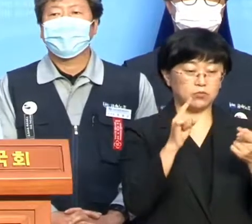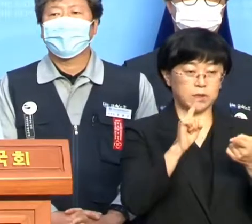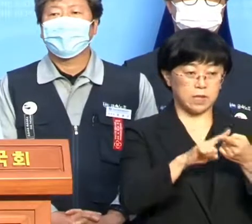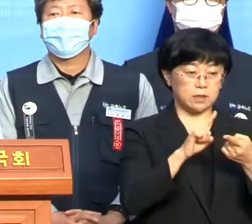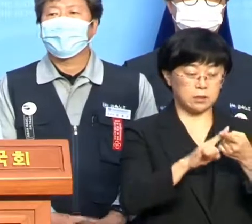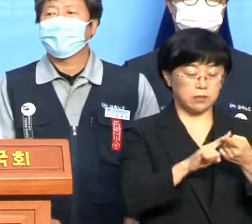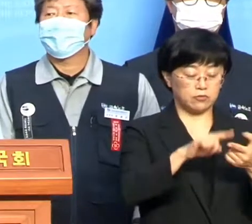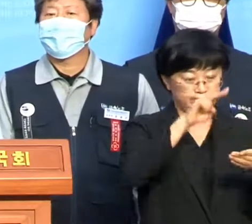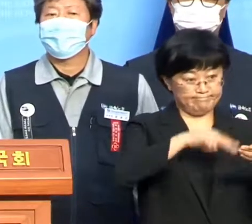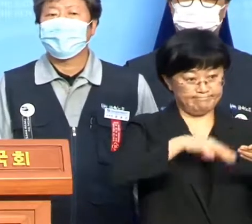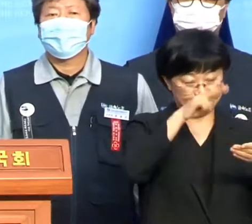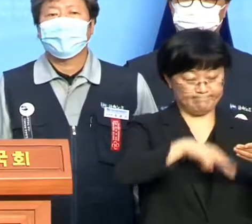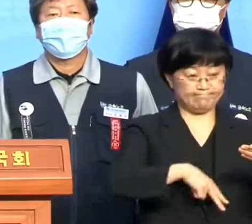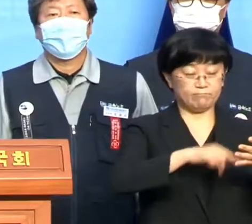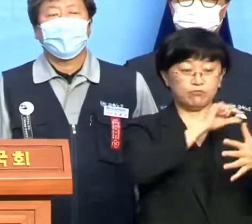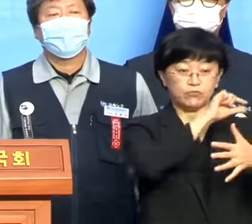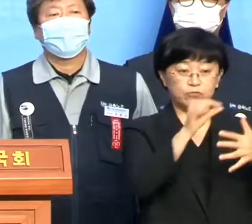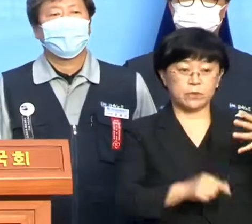하겠습니다